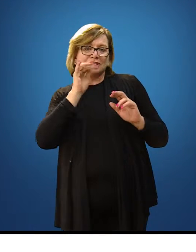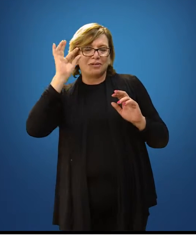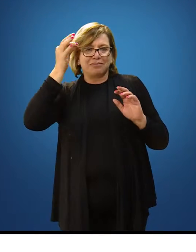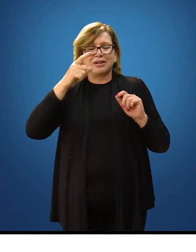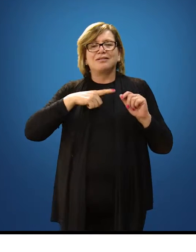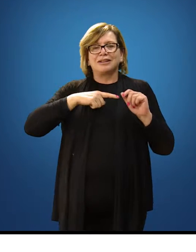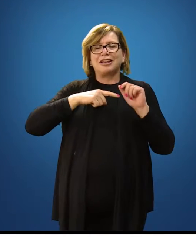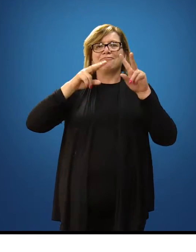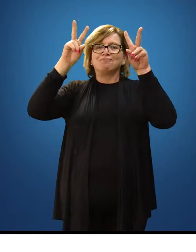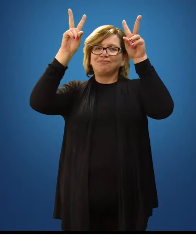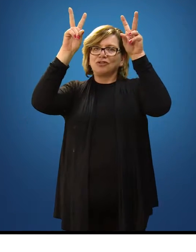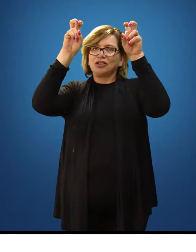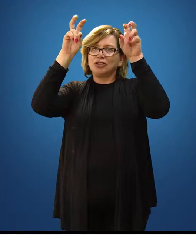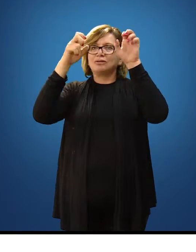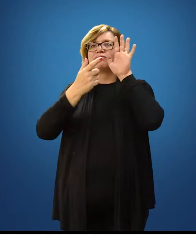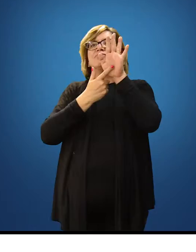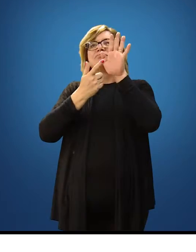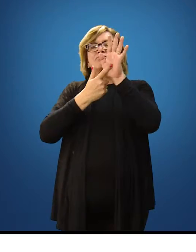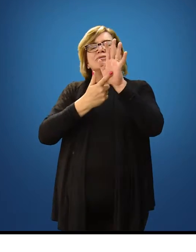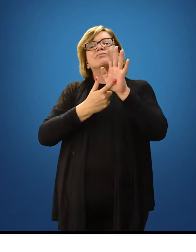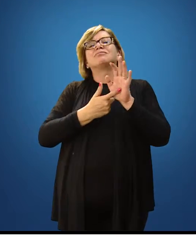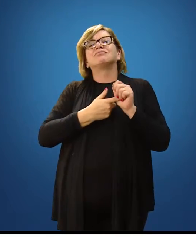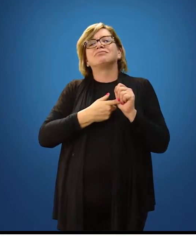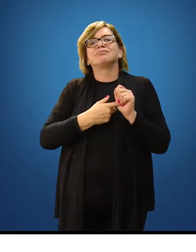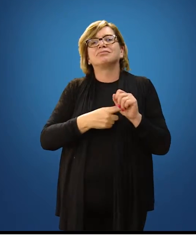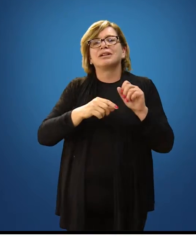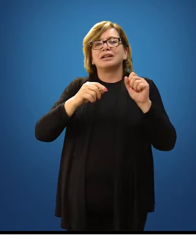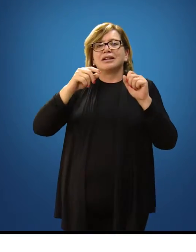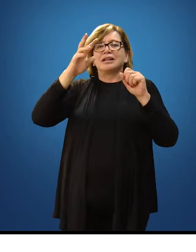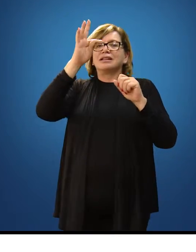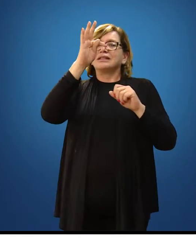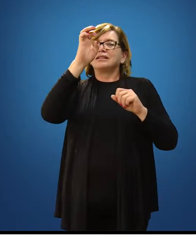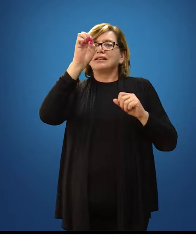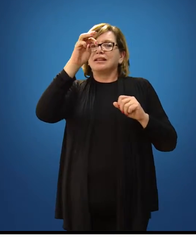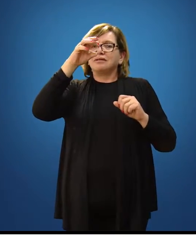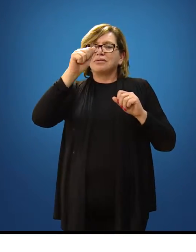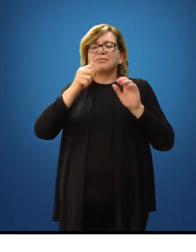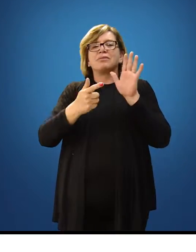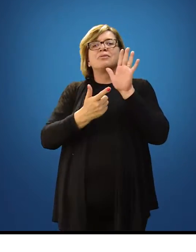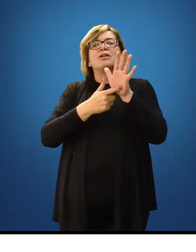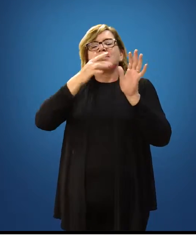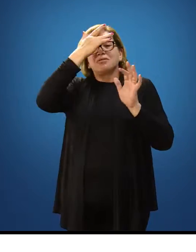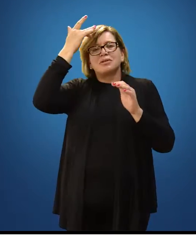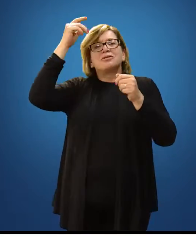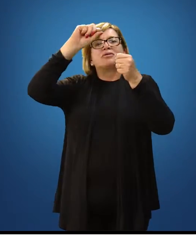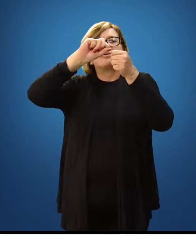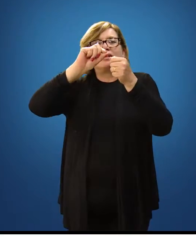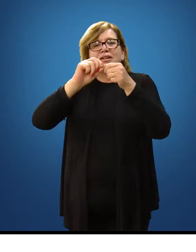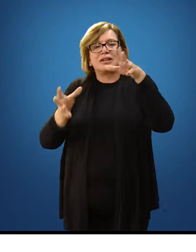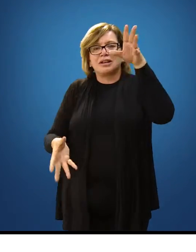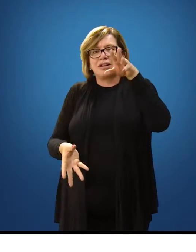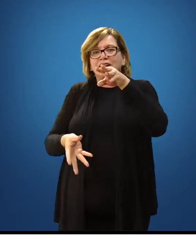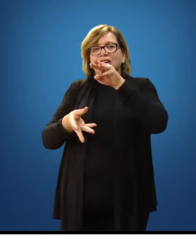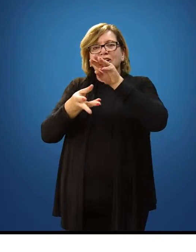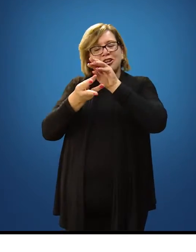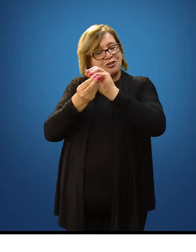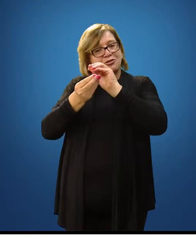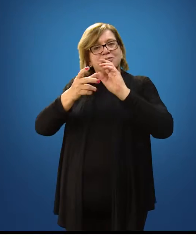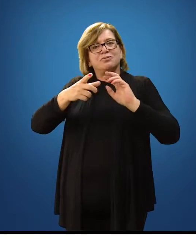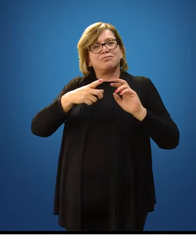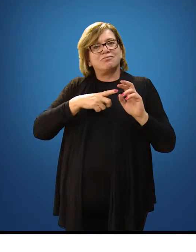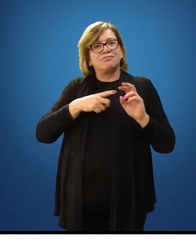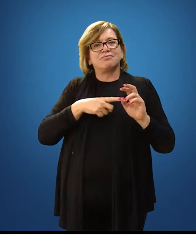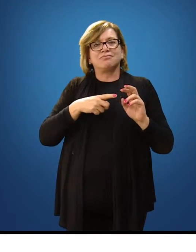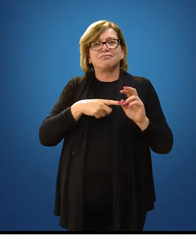trabalho, que reflete o tema, né, e o contexto em que foi aplicado, autores, resumo, dentro